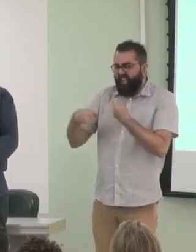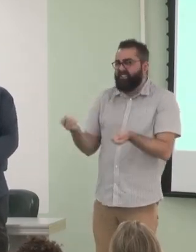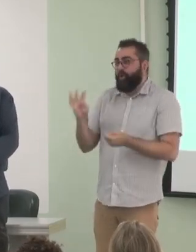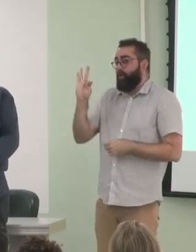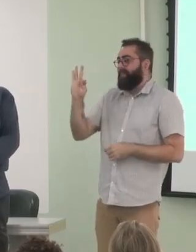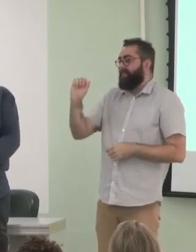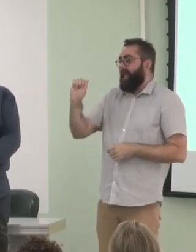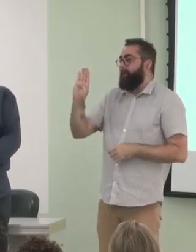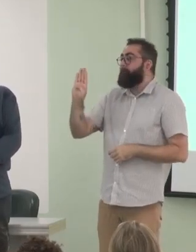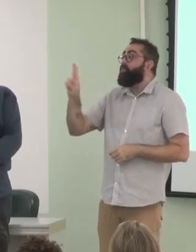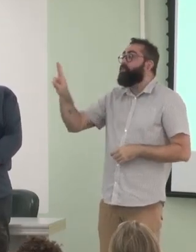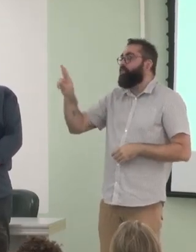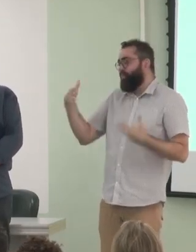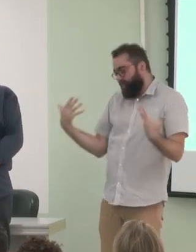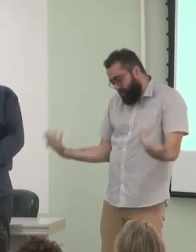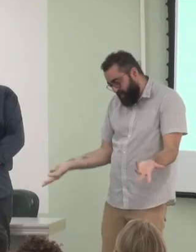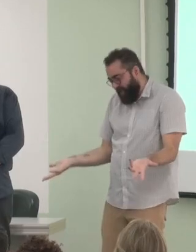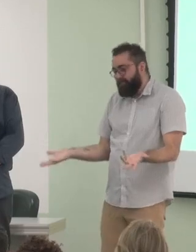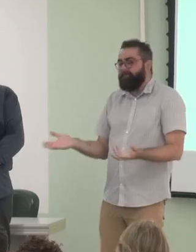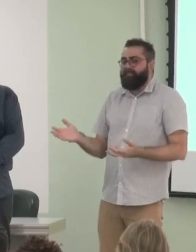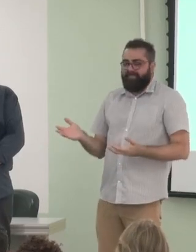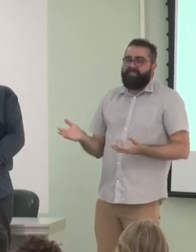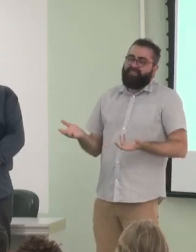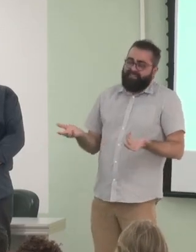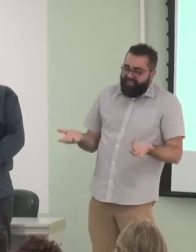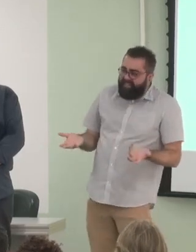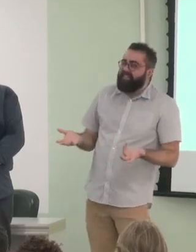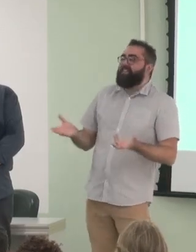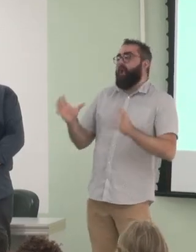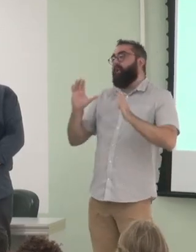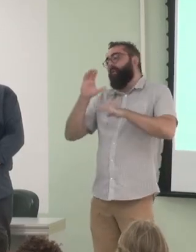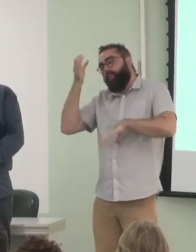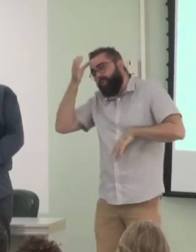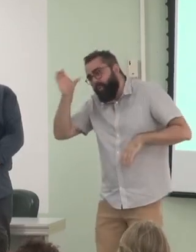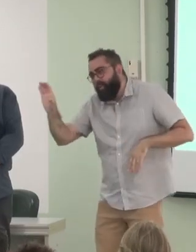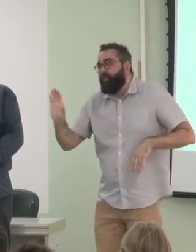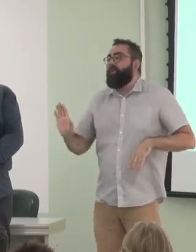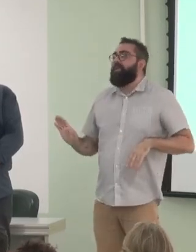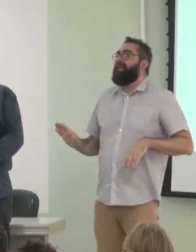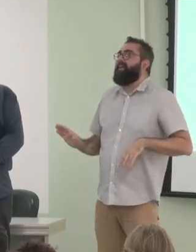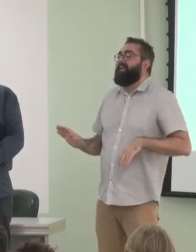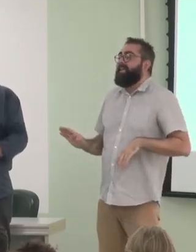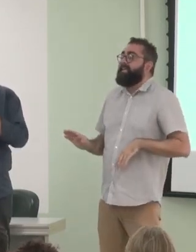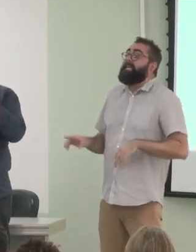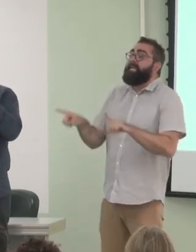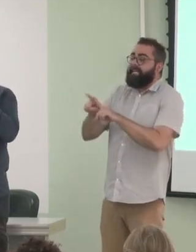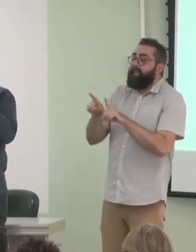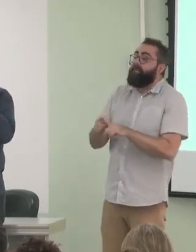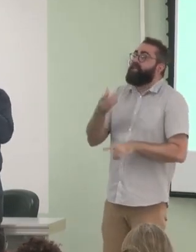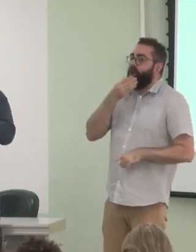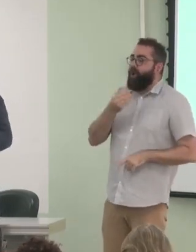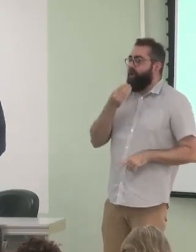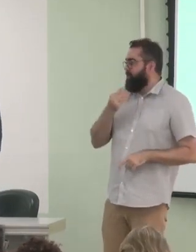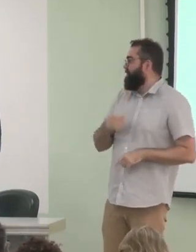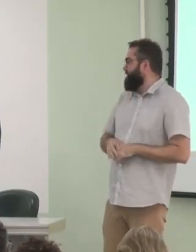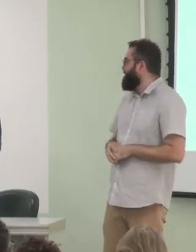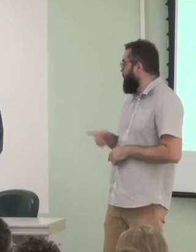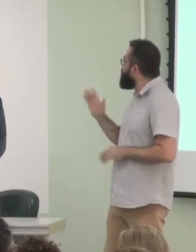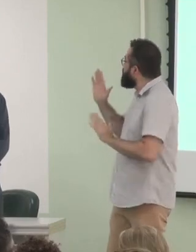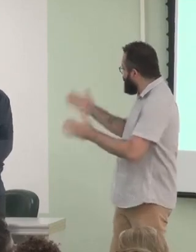porque tinham questões relacionadas, né? Um tabu ali cultural de como era ser utilizado, né? Então,